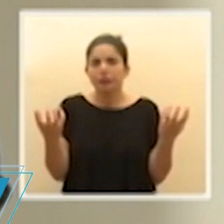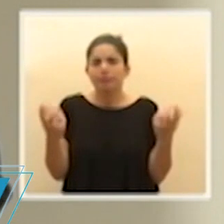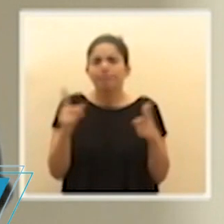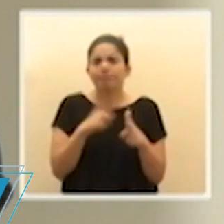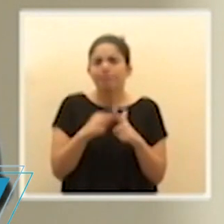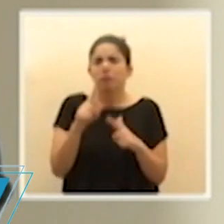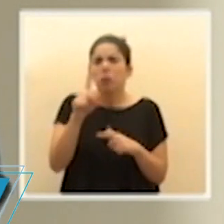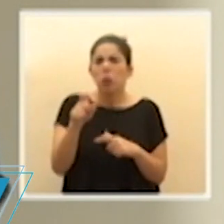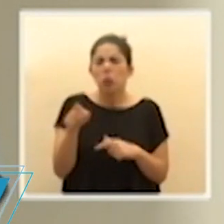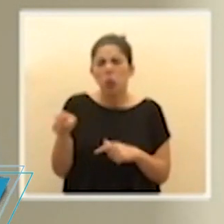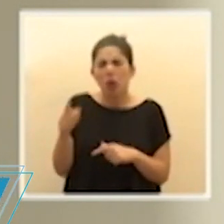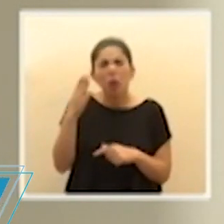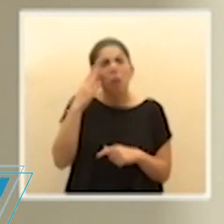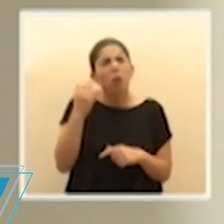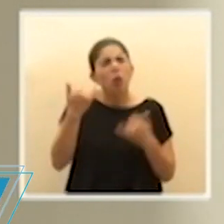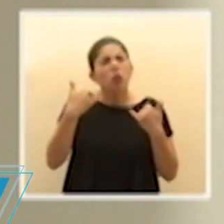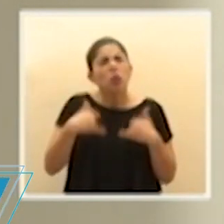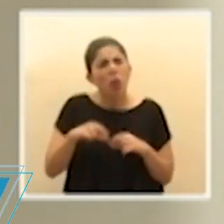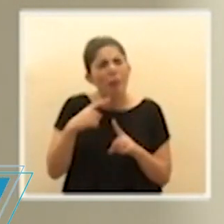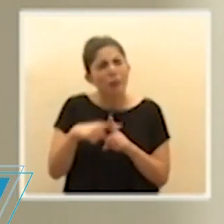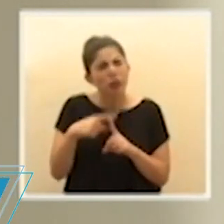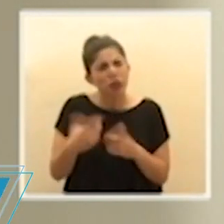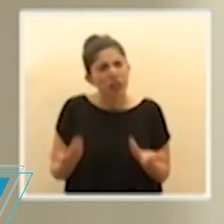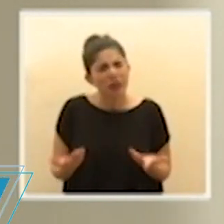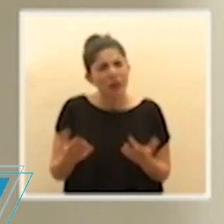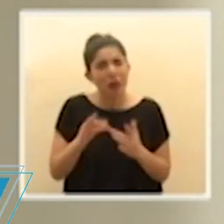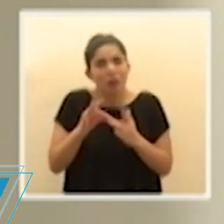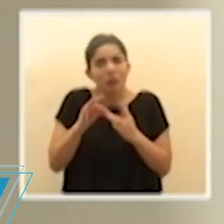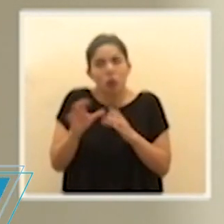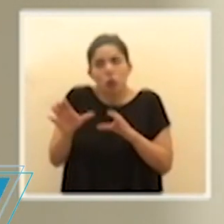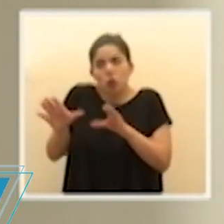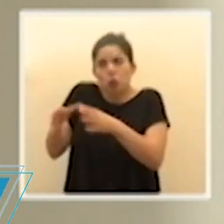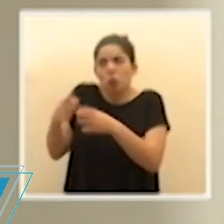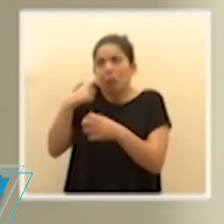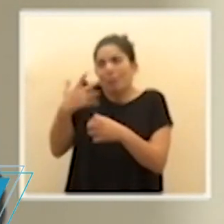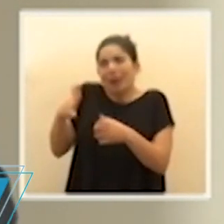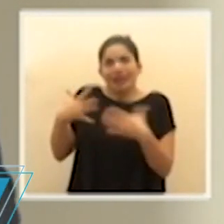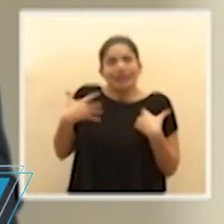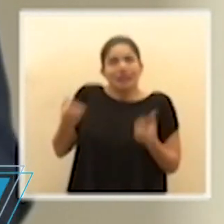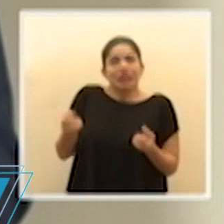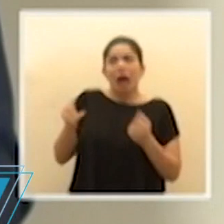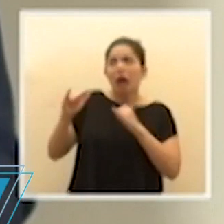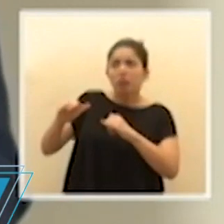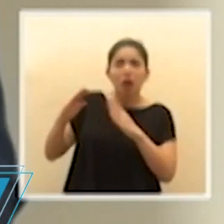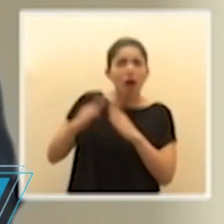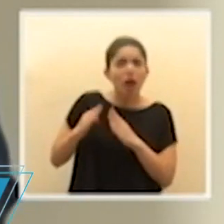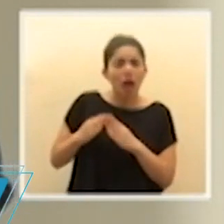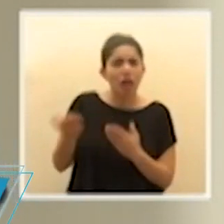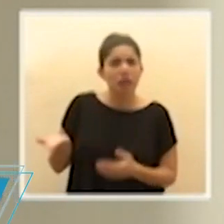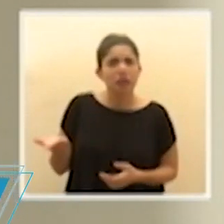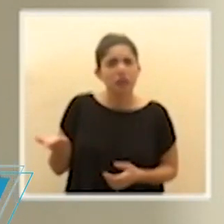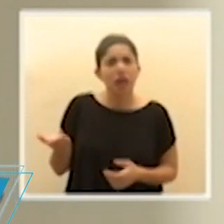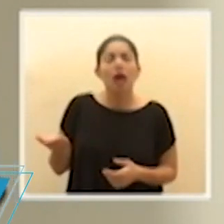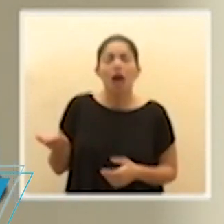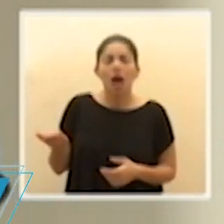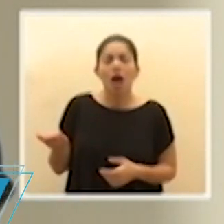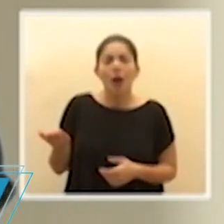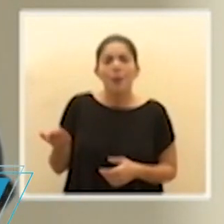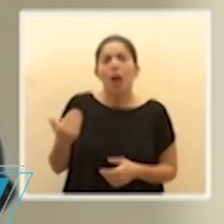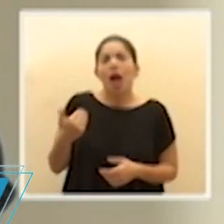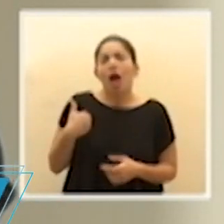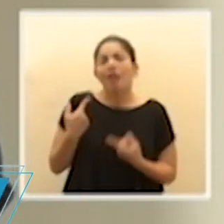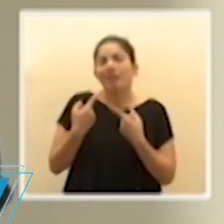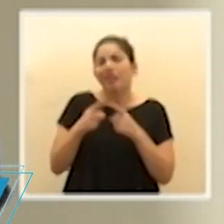es, ¿por qué siguen dando positivo? Especialmente en este grupo que pareciera estar sanos, están en su casa. Y bueno,